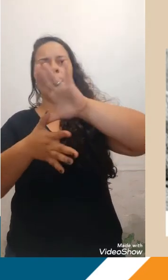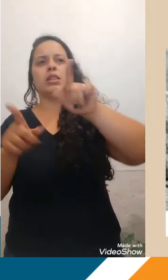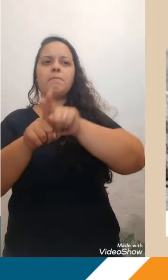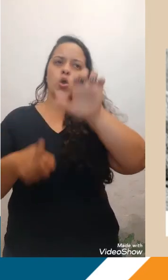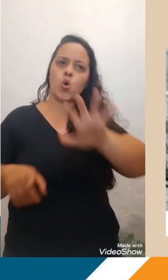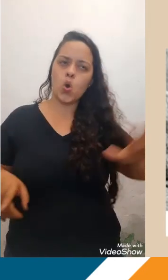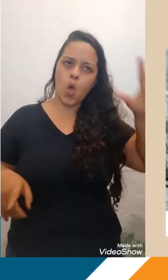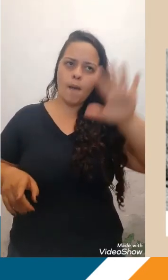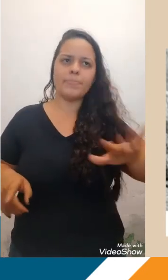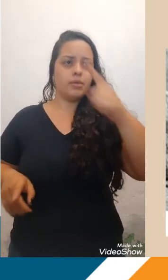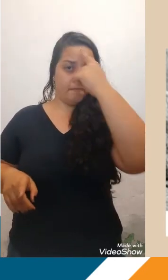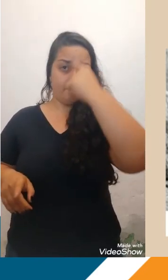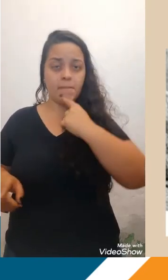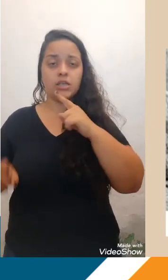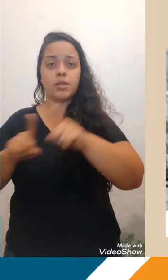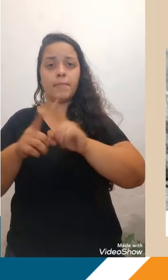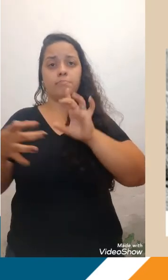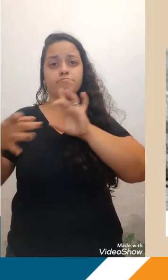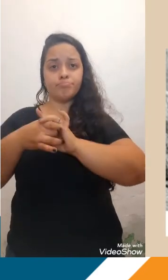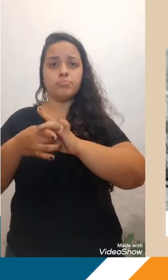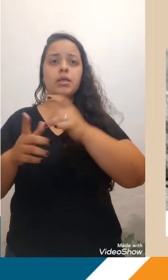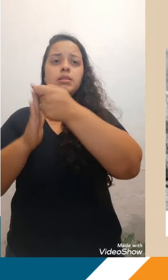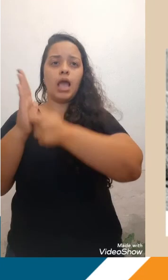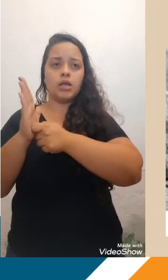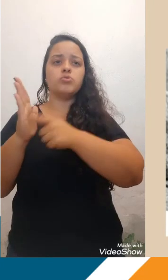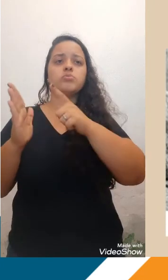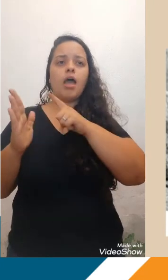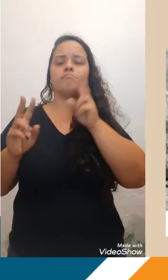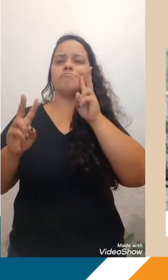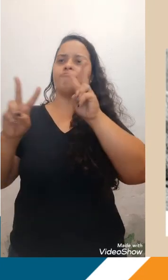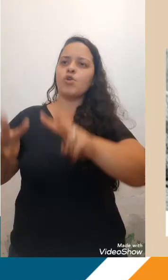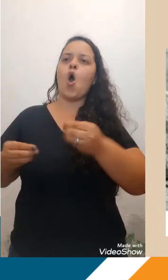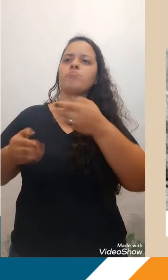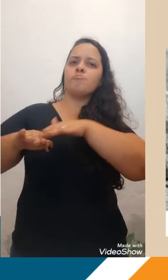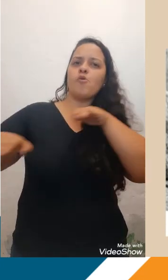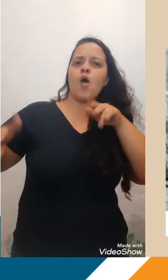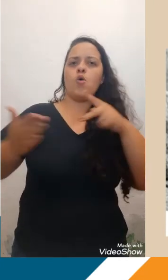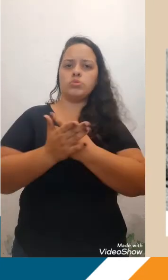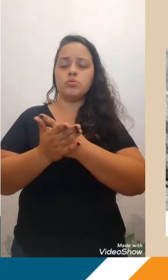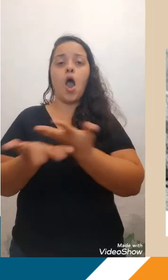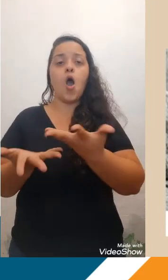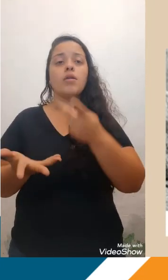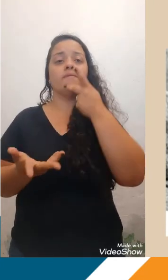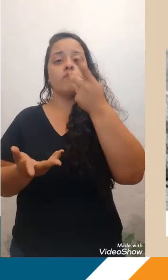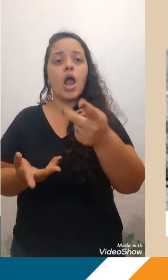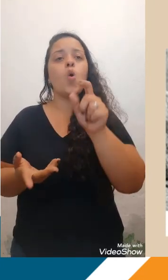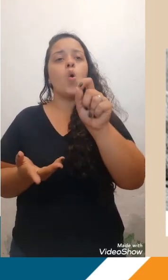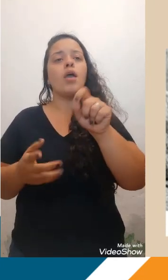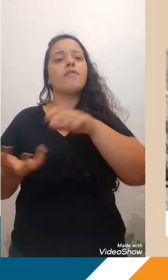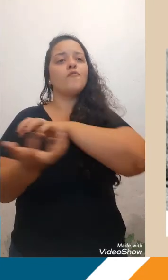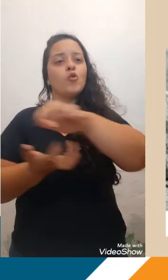europeias. A imagem e o texto exemplificam algumas impressões sobre esse movimento. Indique um aspecto